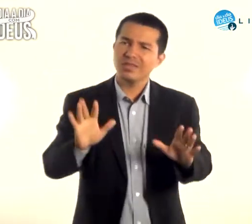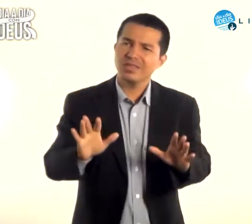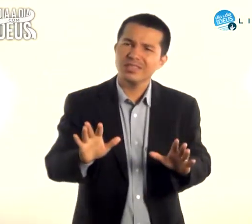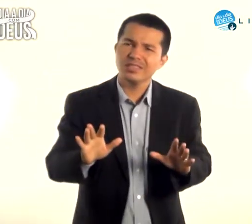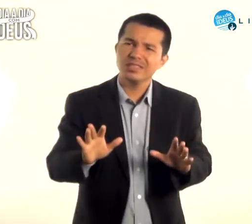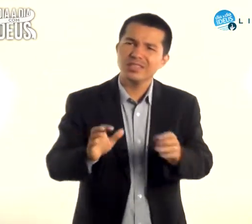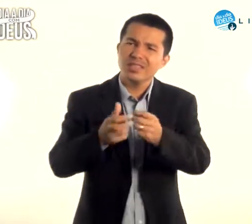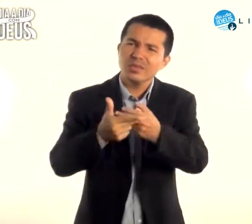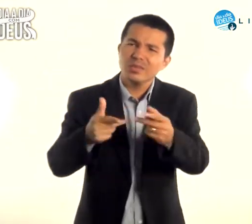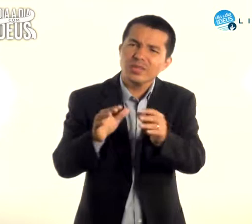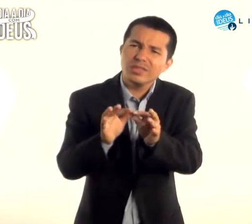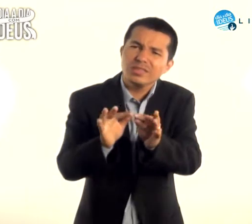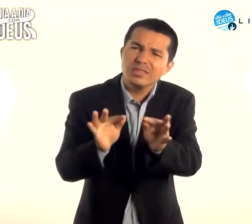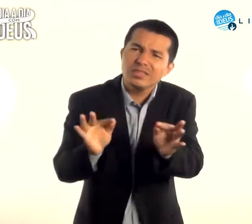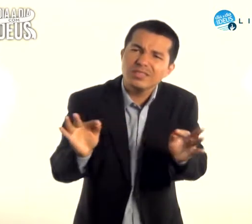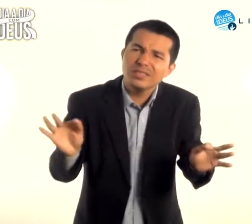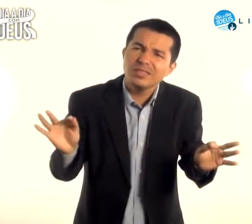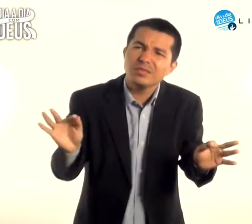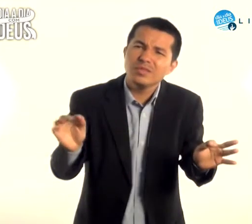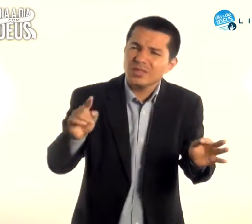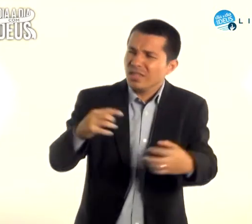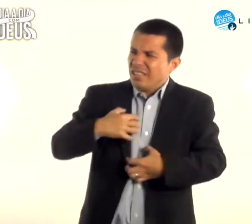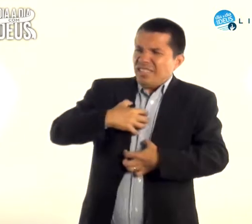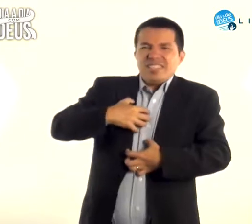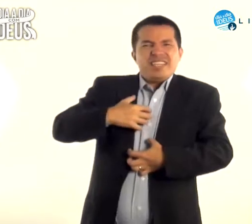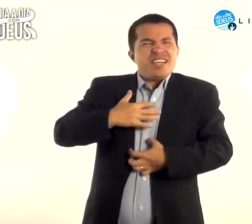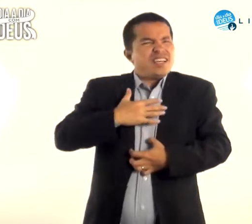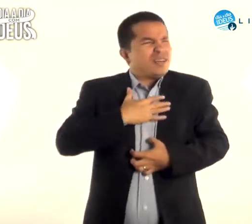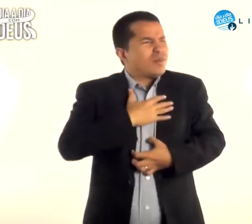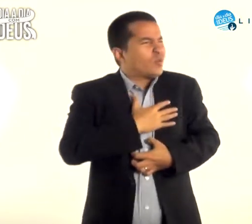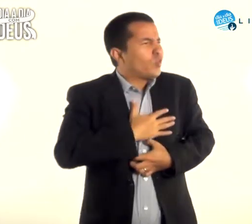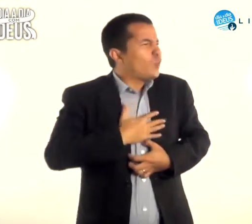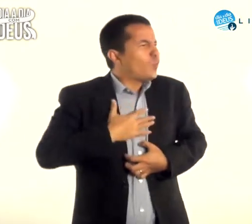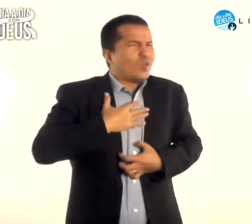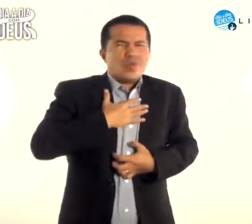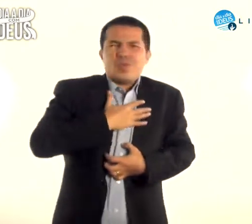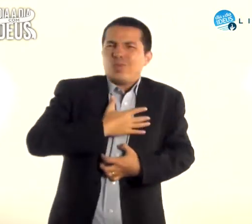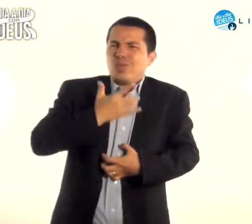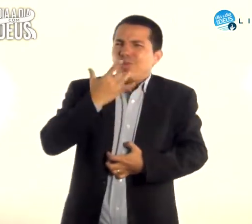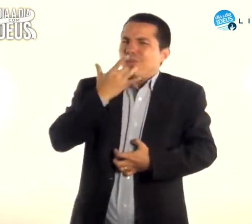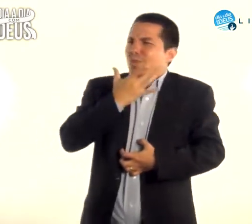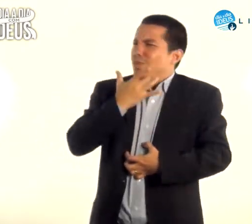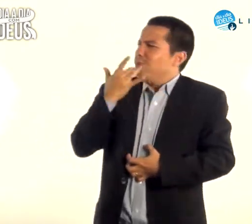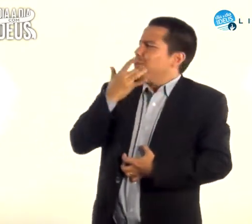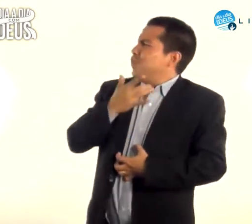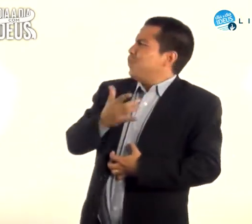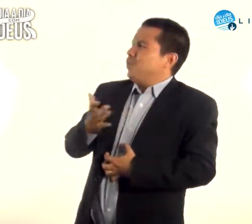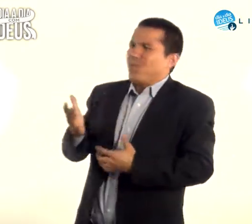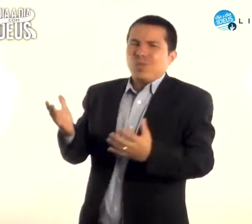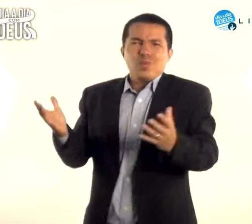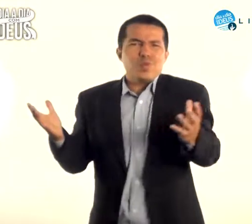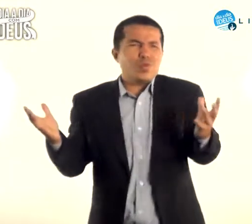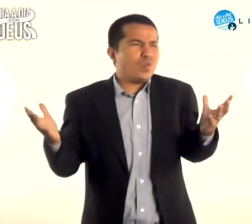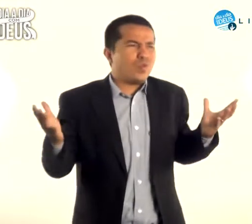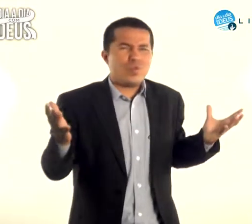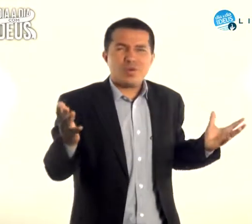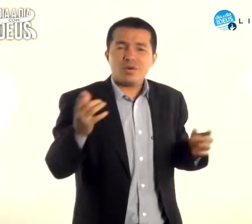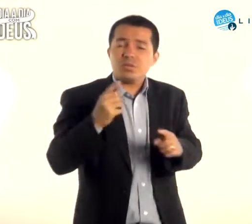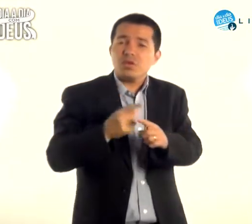e em Deus, as coisas tão simples da vida têm um significado tão profundo, tão real, e preenchem a